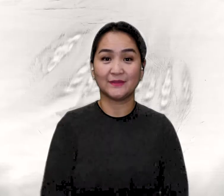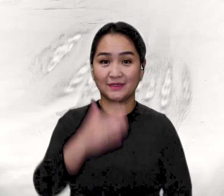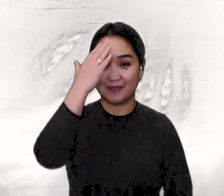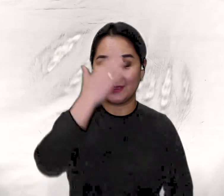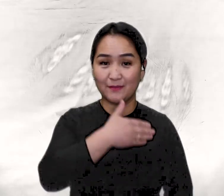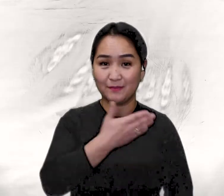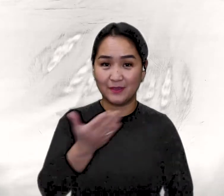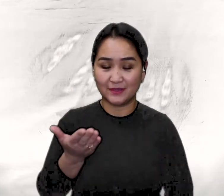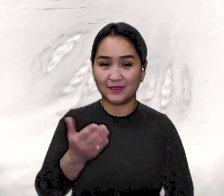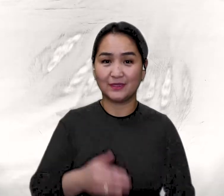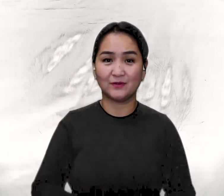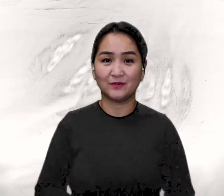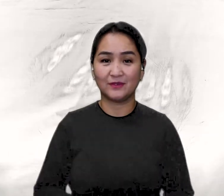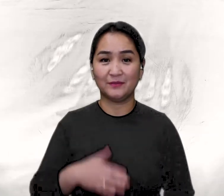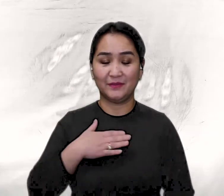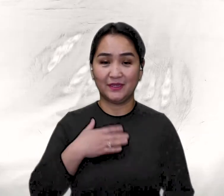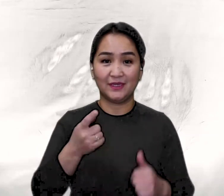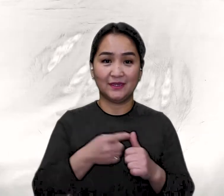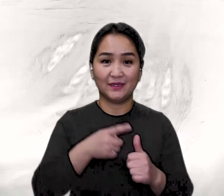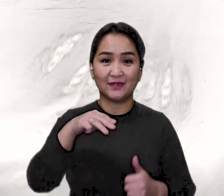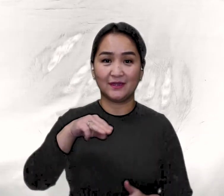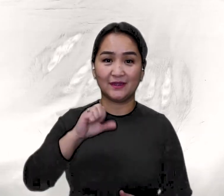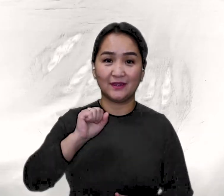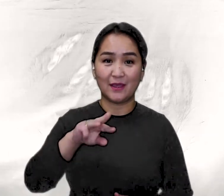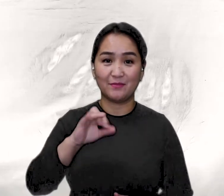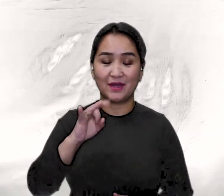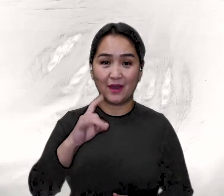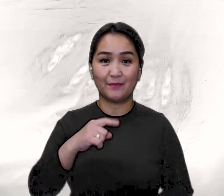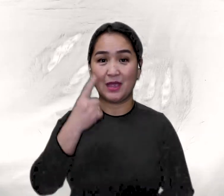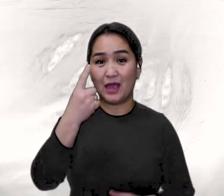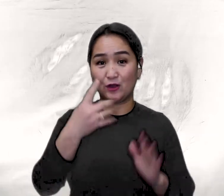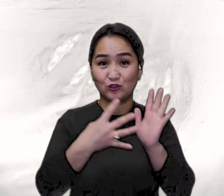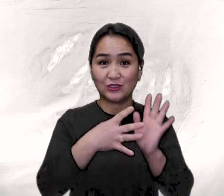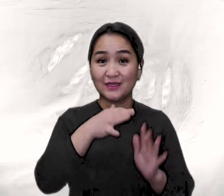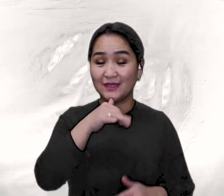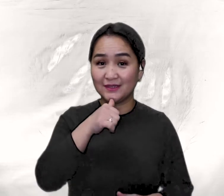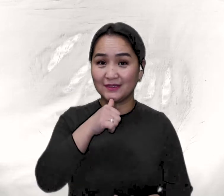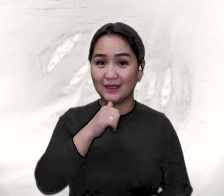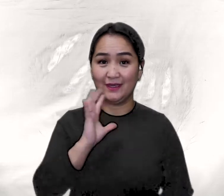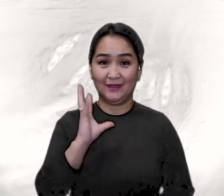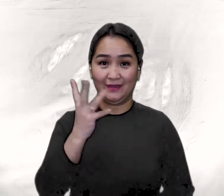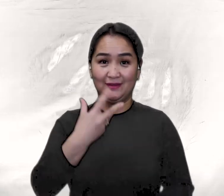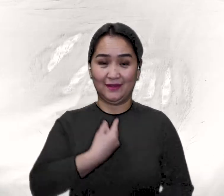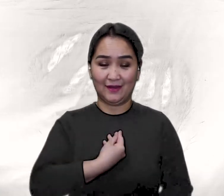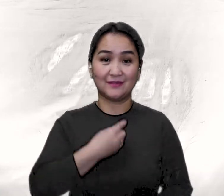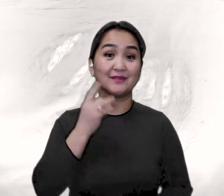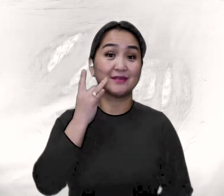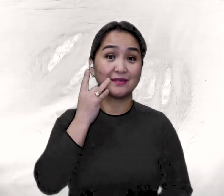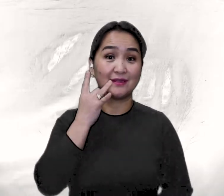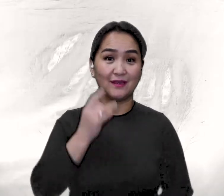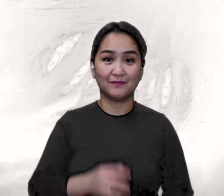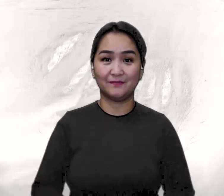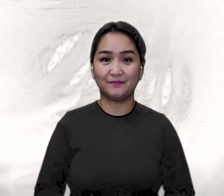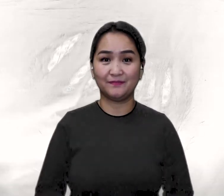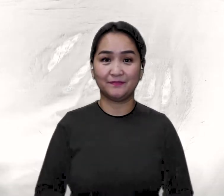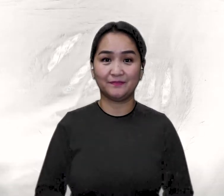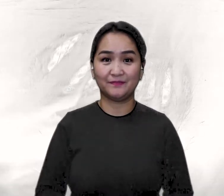За, сайн байна уу? Наа Тамира гэдэг. Би 19 настай. Транс хэрэгтэй.